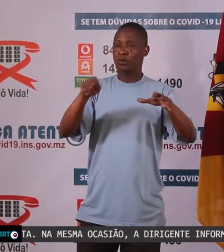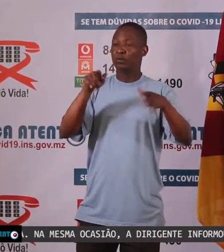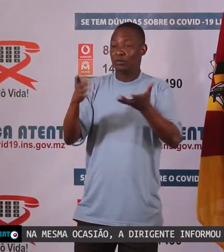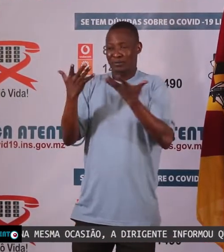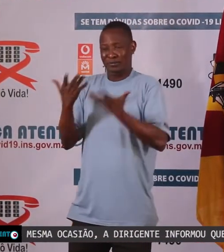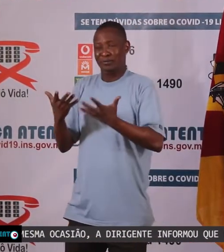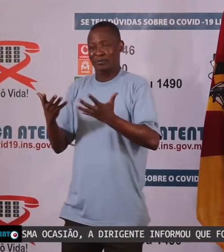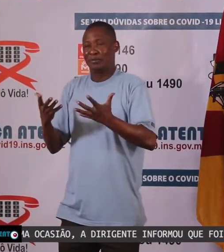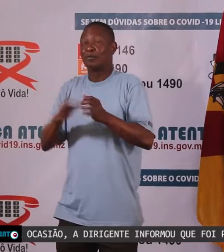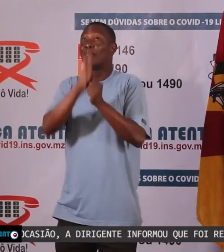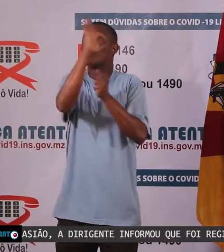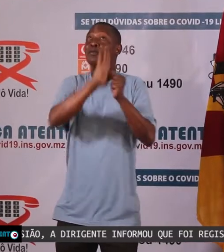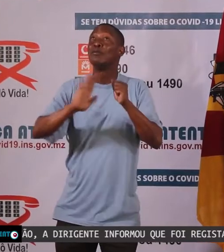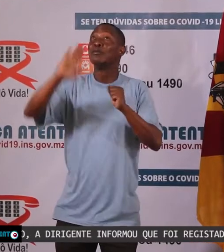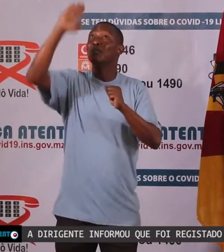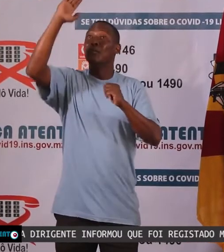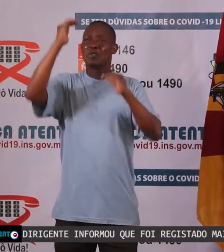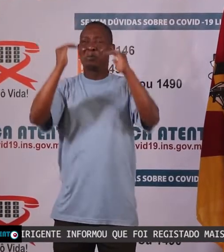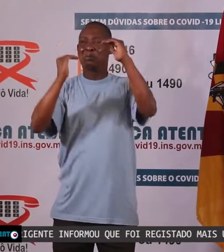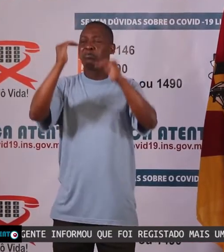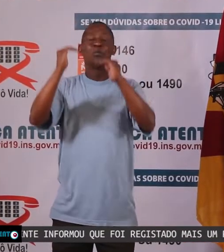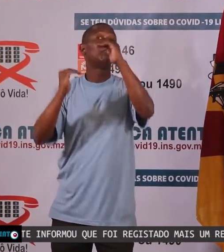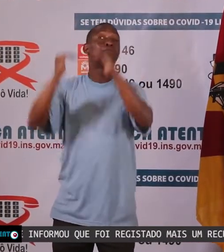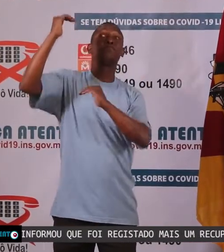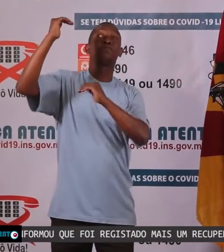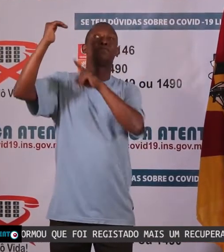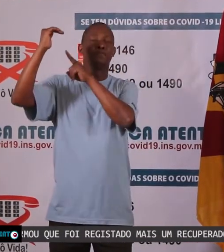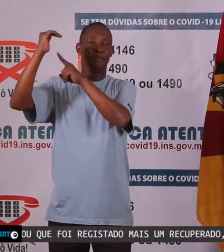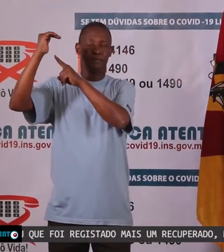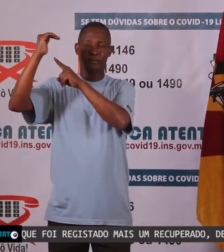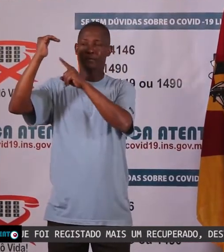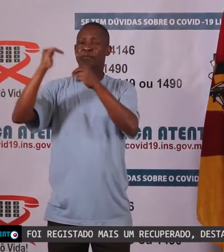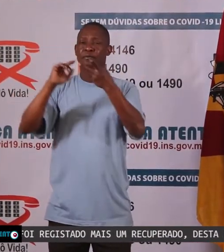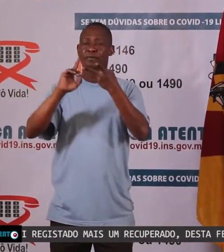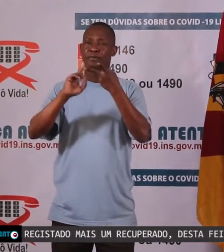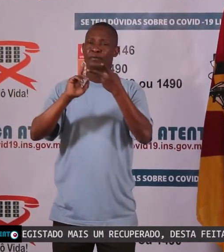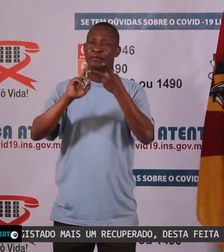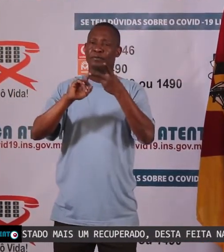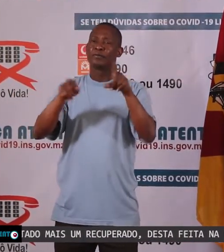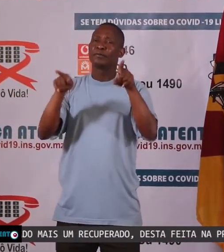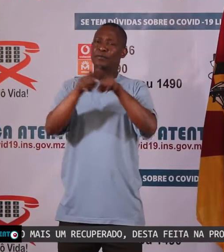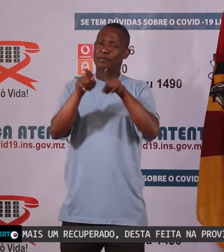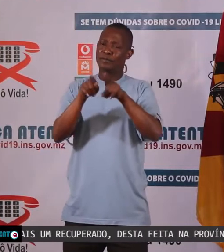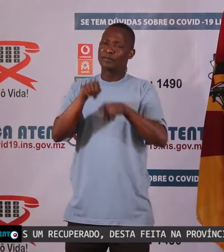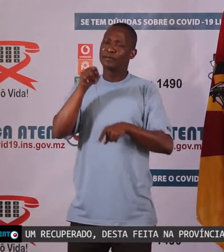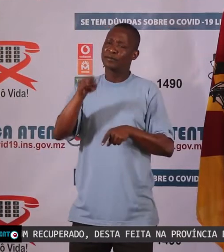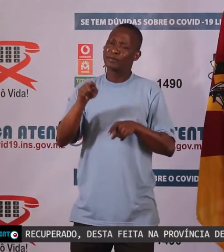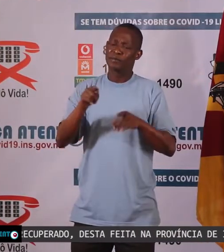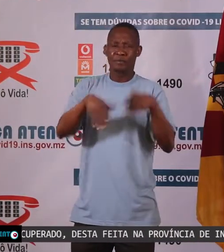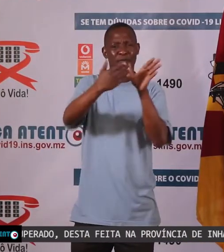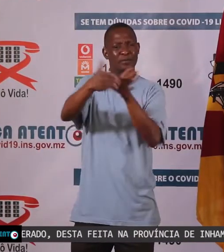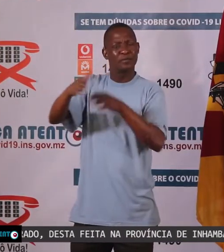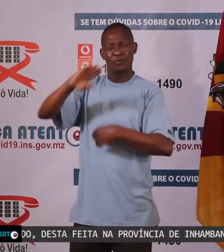nacional. E também há uma mudança no perfil demográfico dos casos